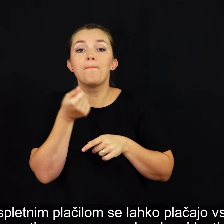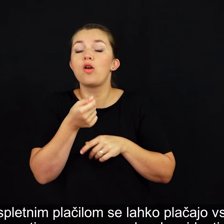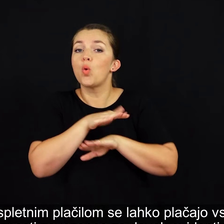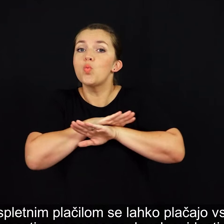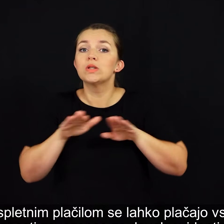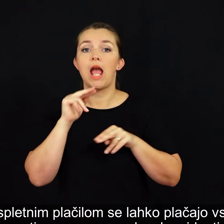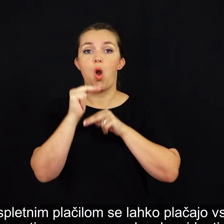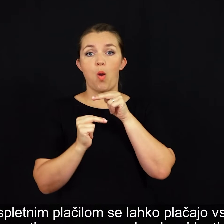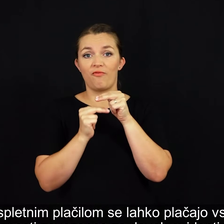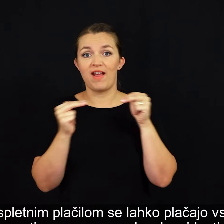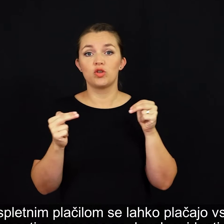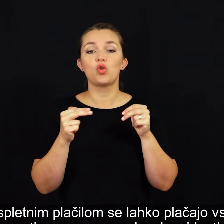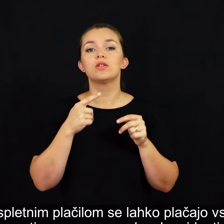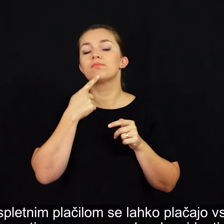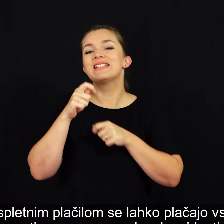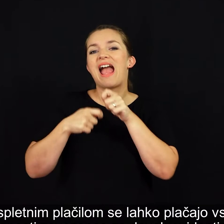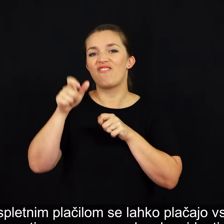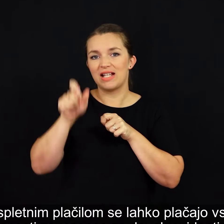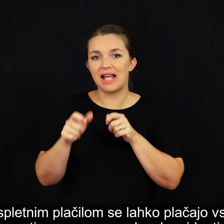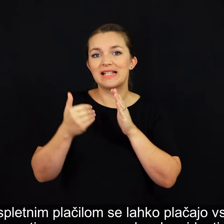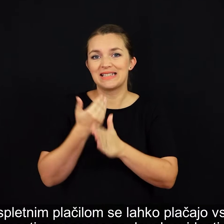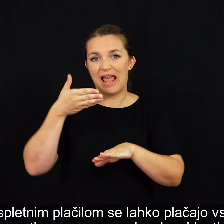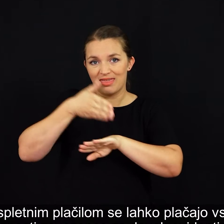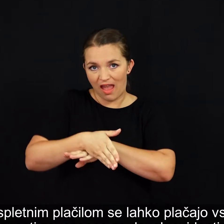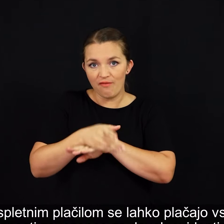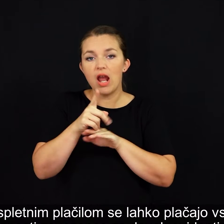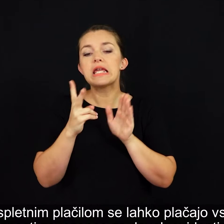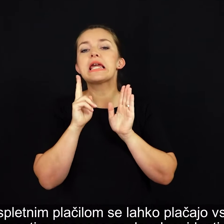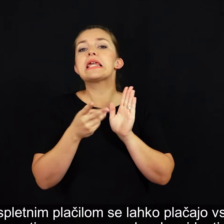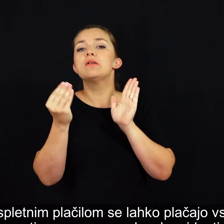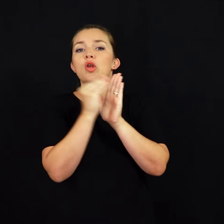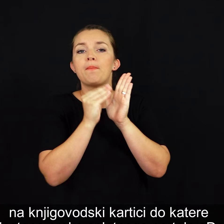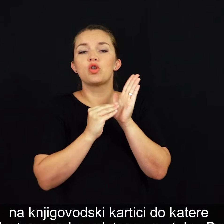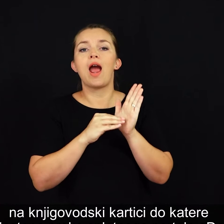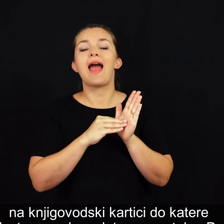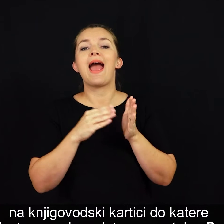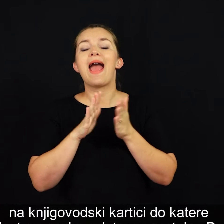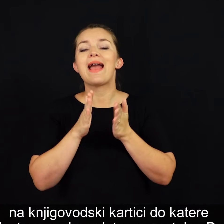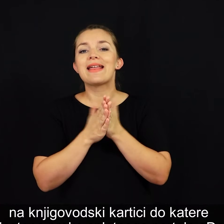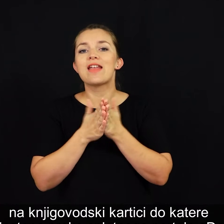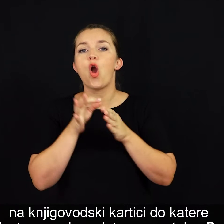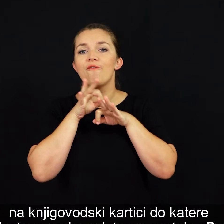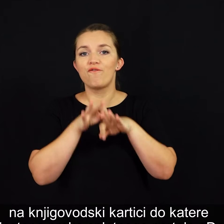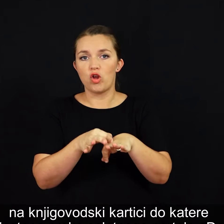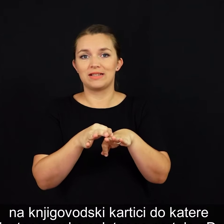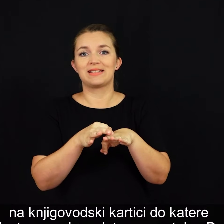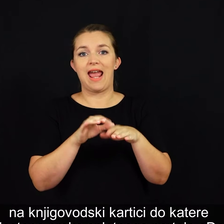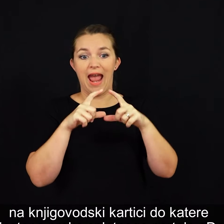plačajo vse obveznosti zavezanca za davek evidentirane na knjigovodski kartici, do katere se